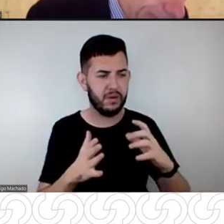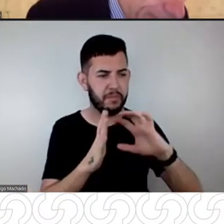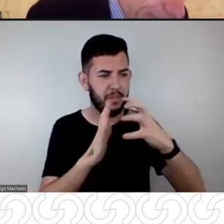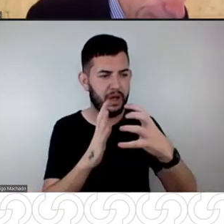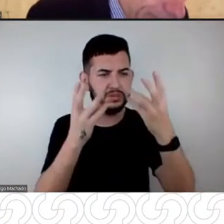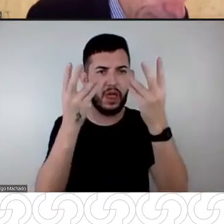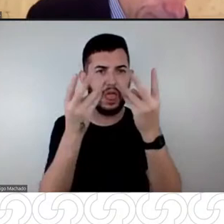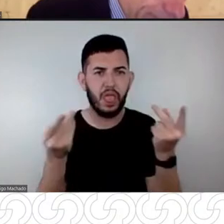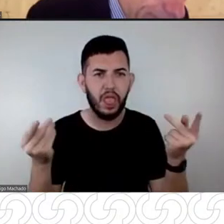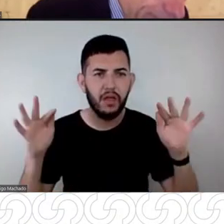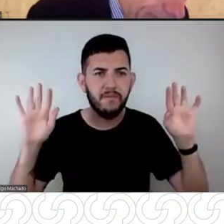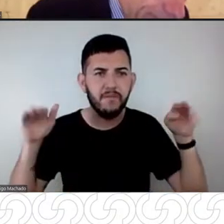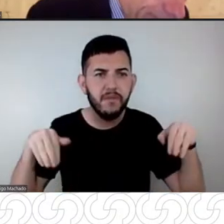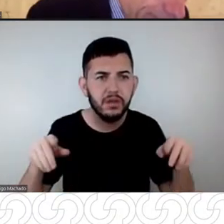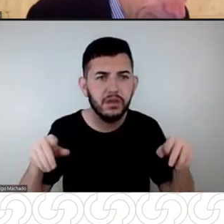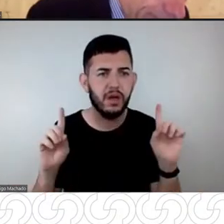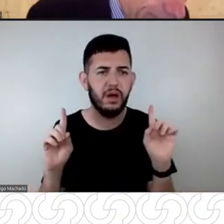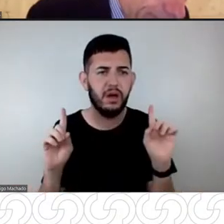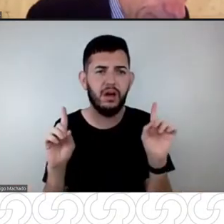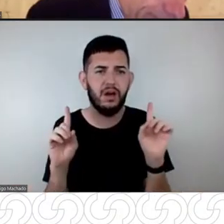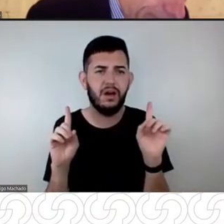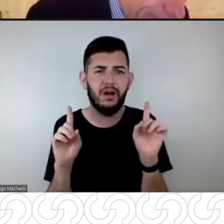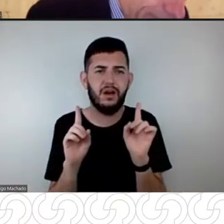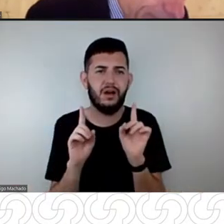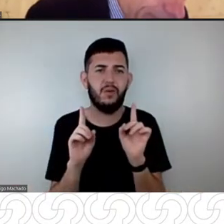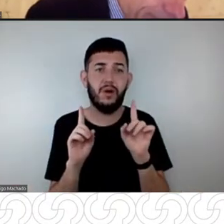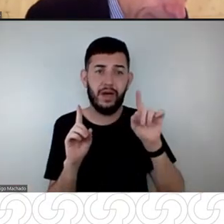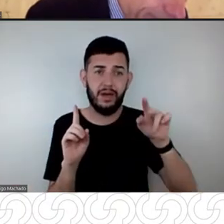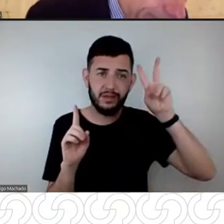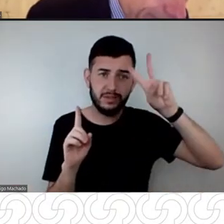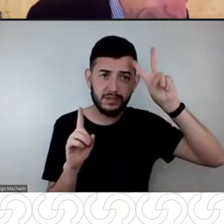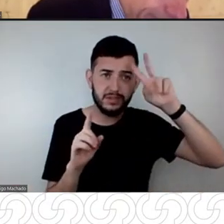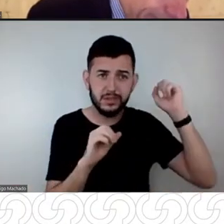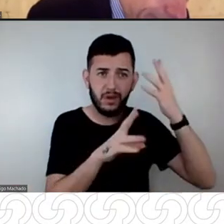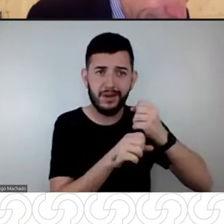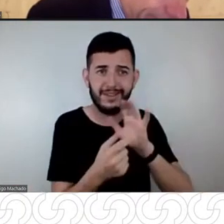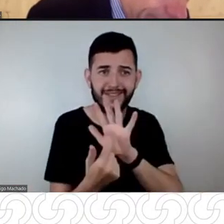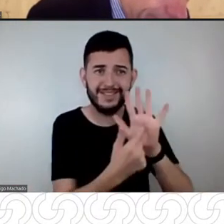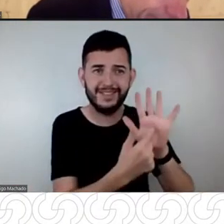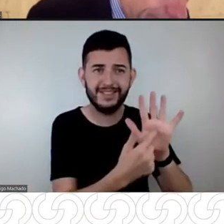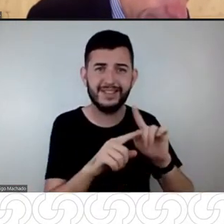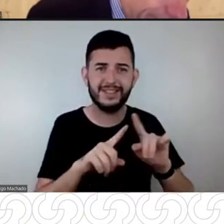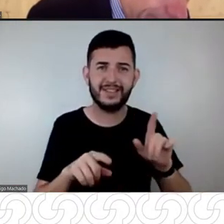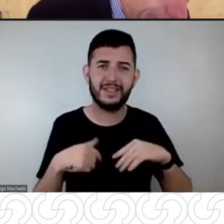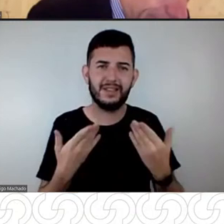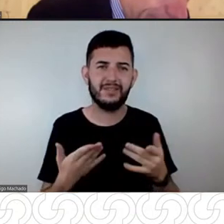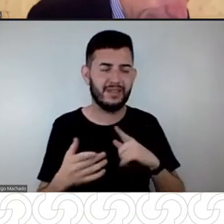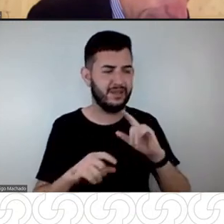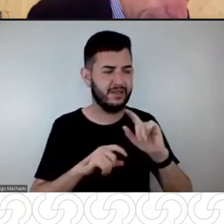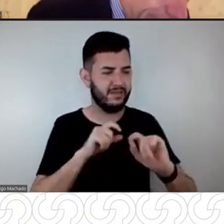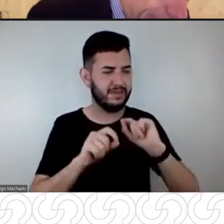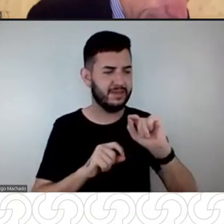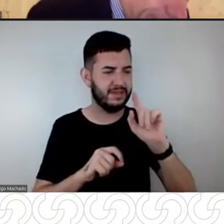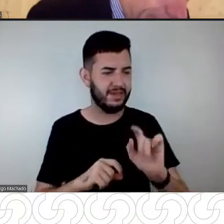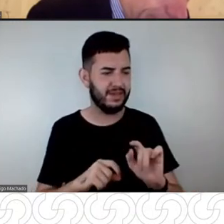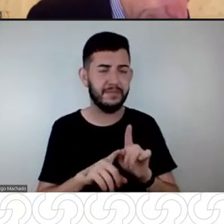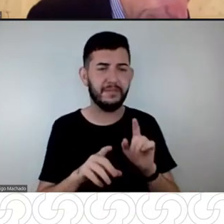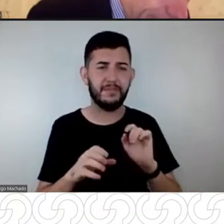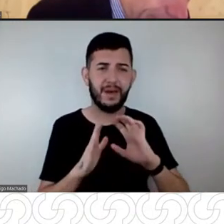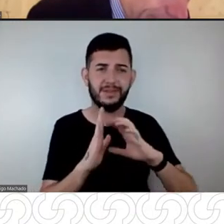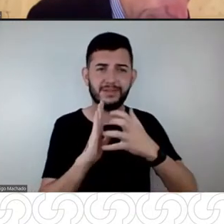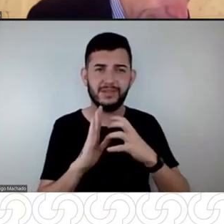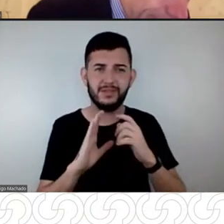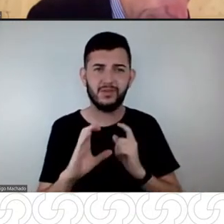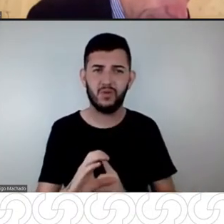morreu. É a história. Então, a figura daquele comunismo histórico, com seus partidos comunistas, com a